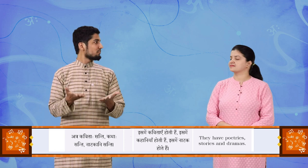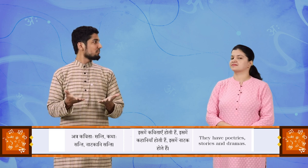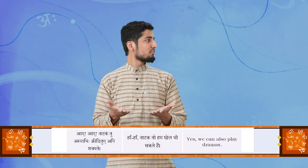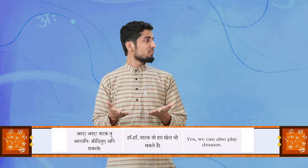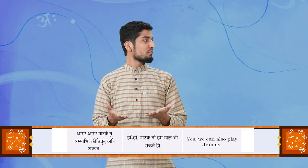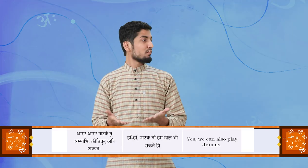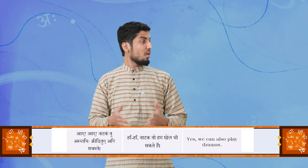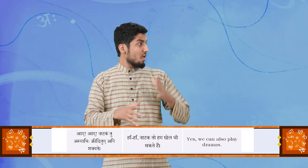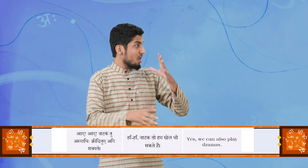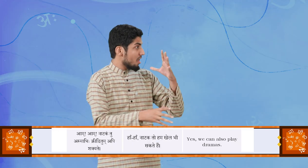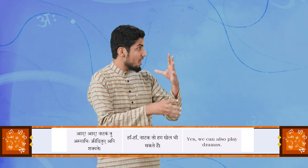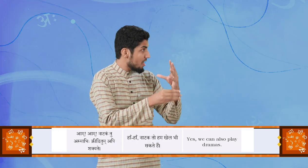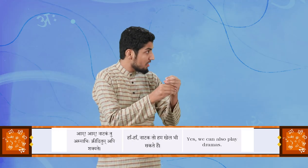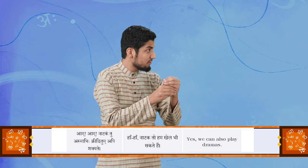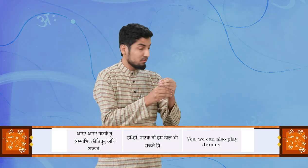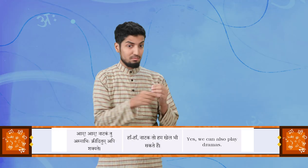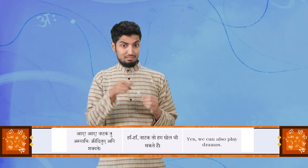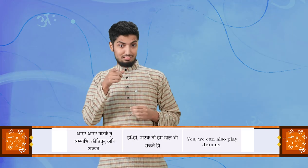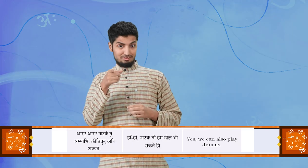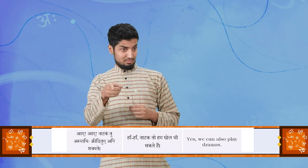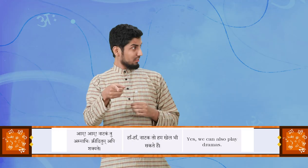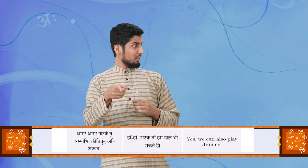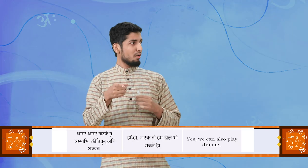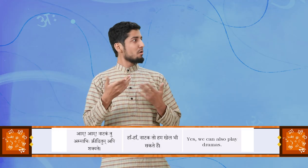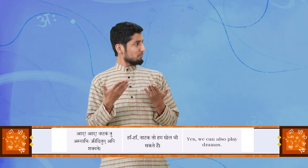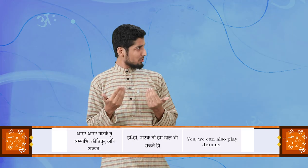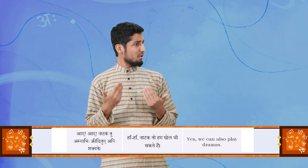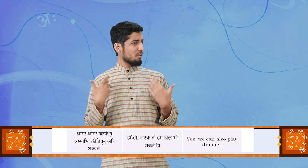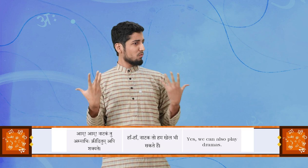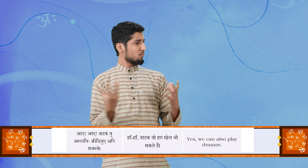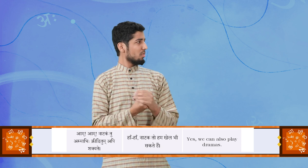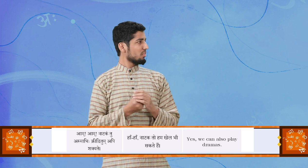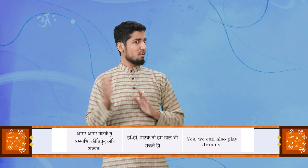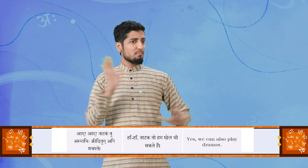आम नाटकम तो आसमां विक्रीडित ओम शांति